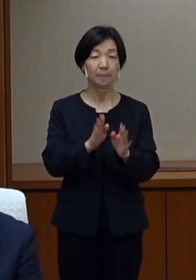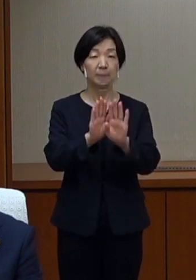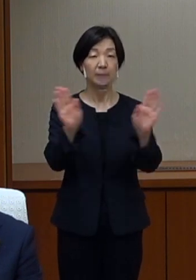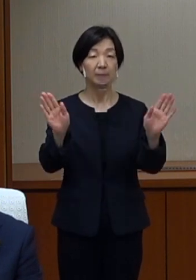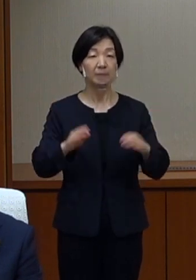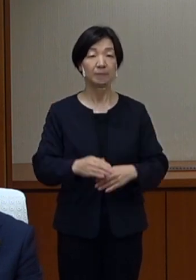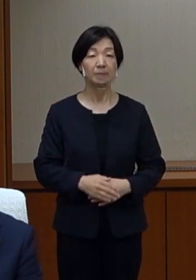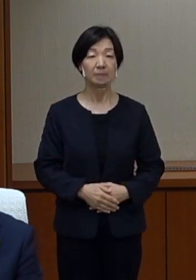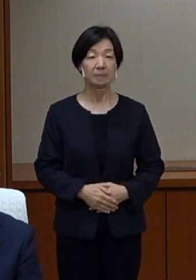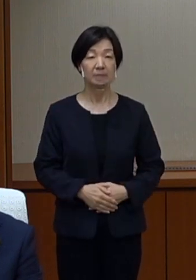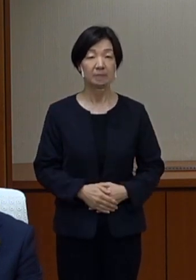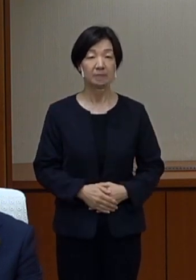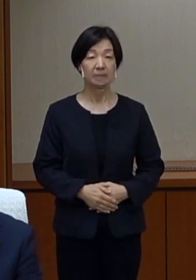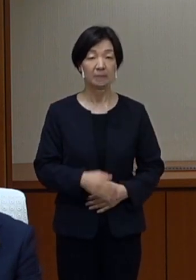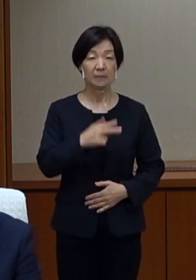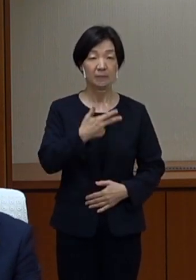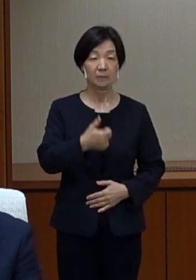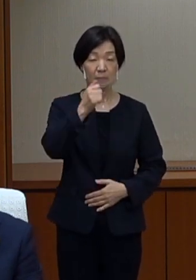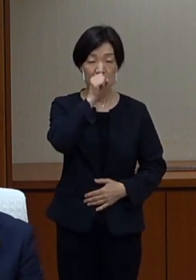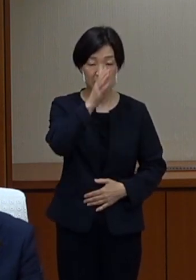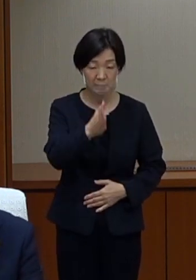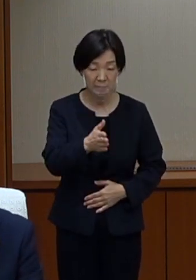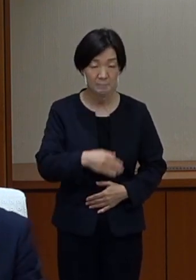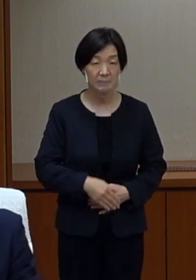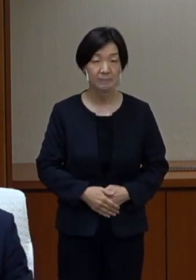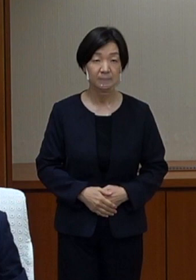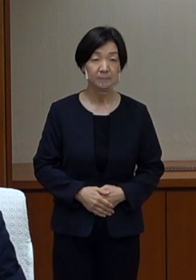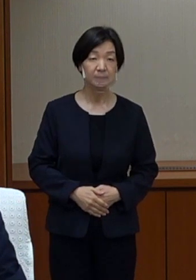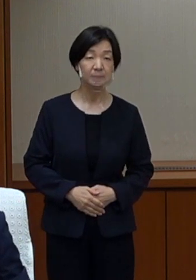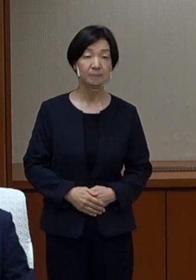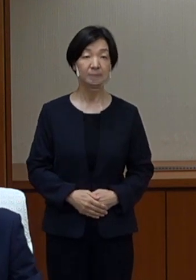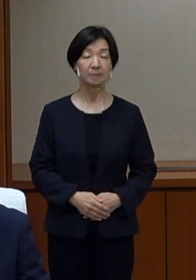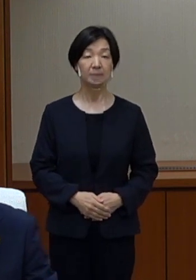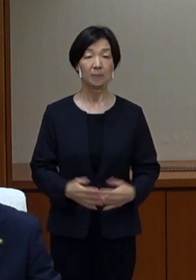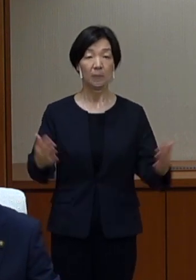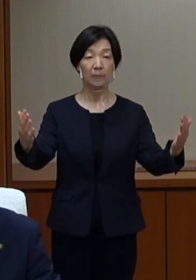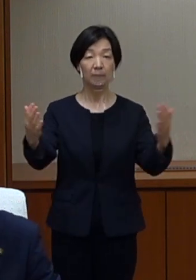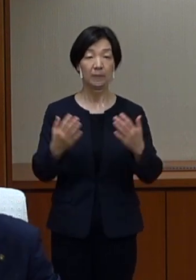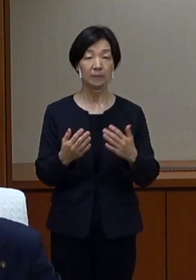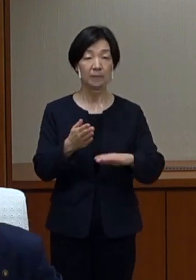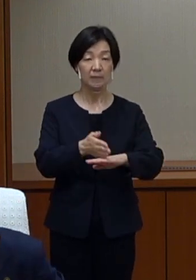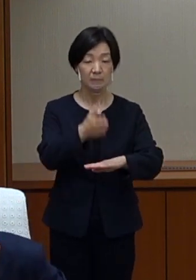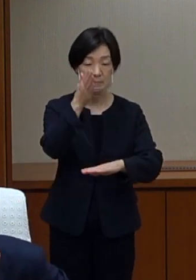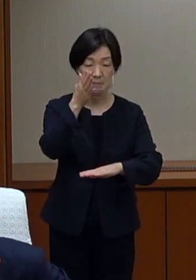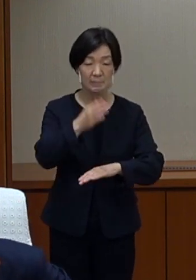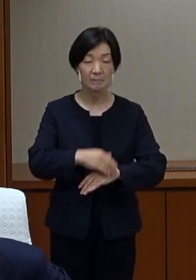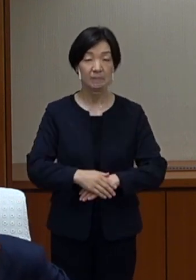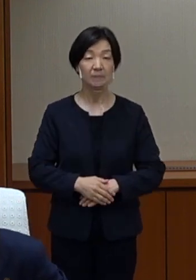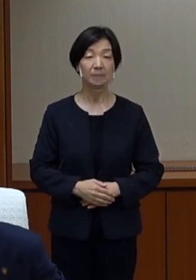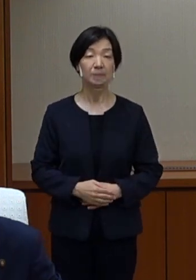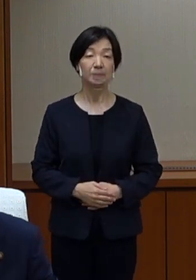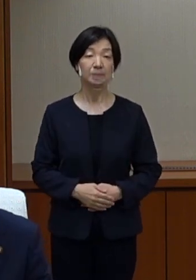。それでは市長よろしくお願いいたします。 はい、お集まりいただきましてありがとうございます。